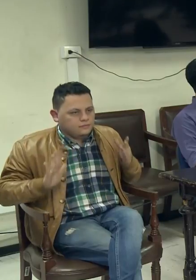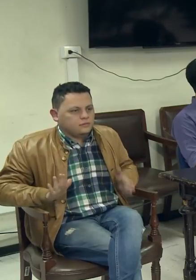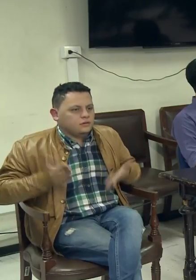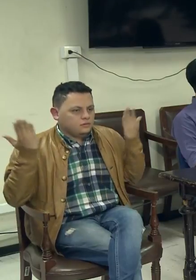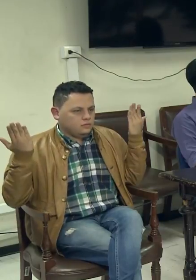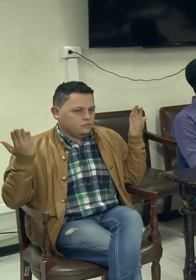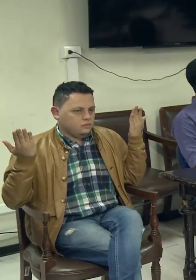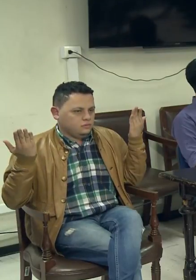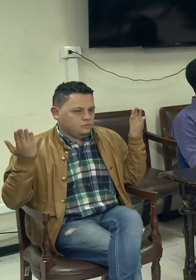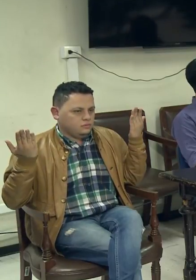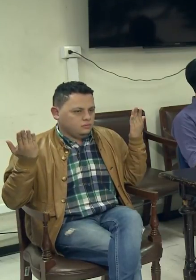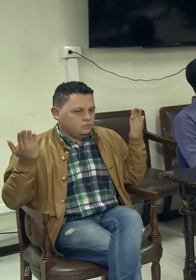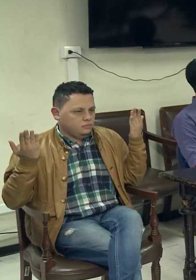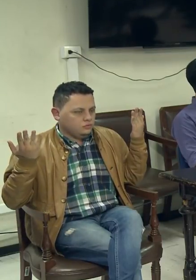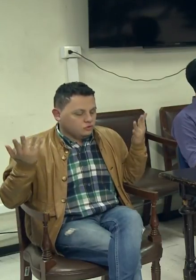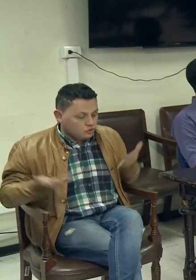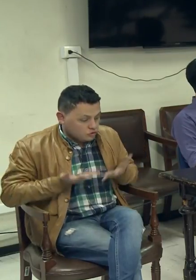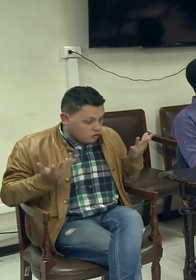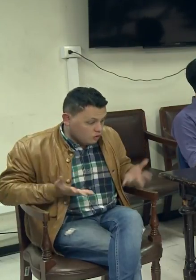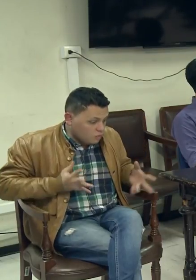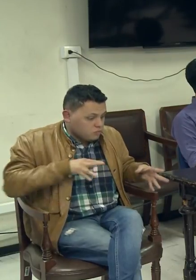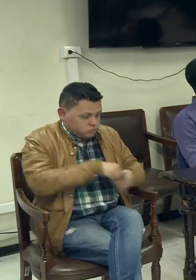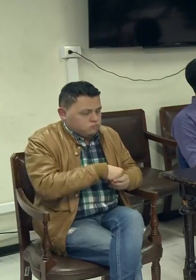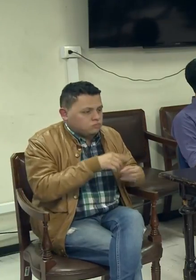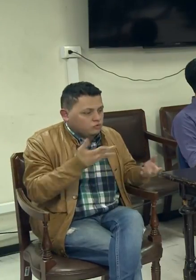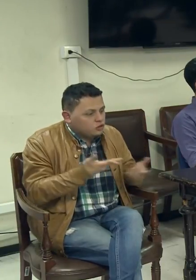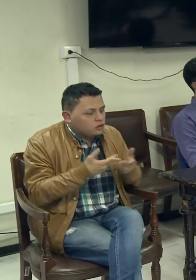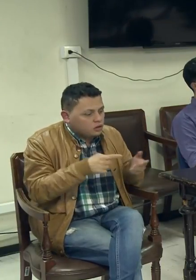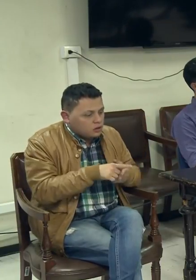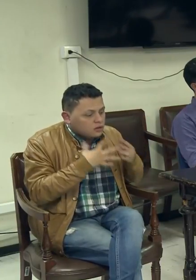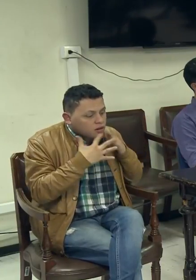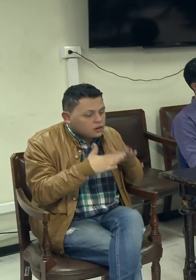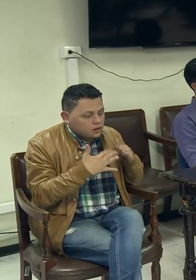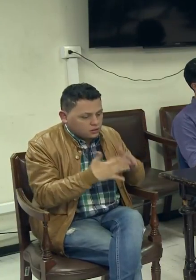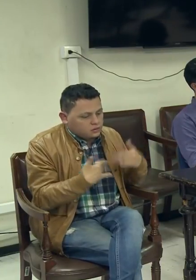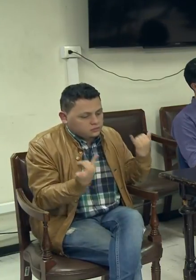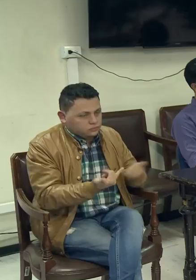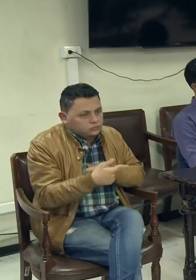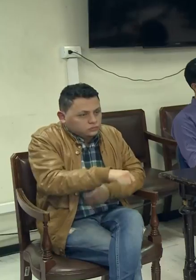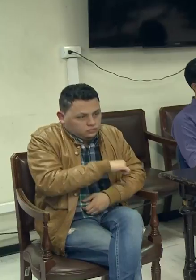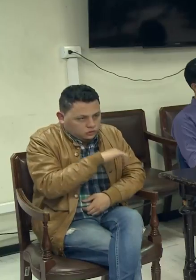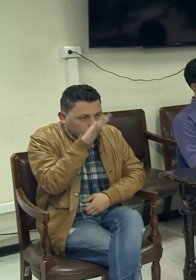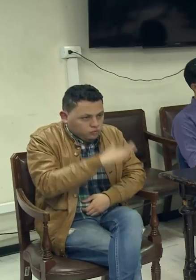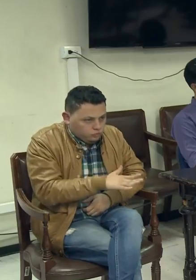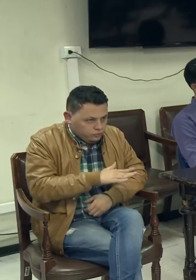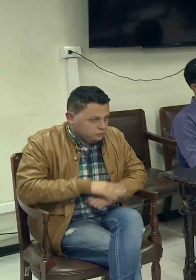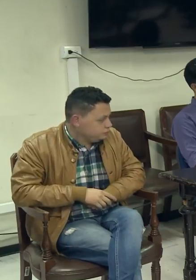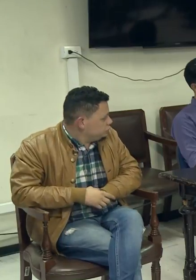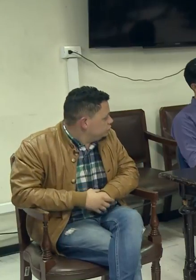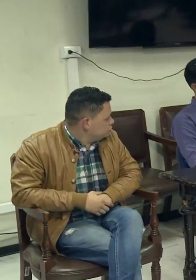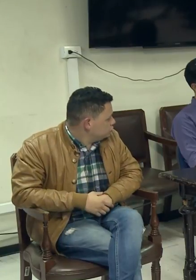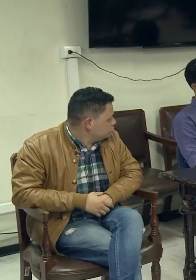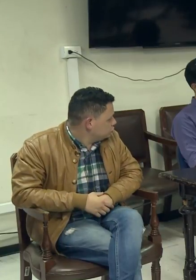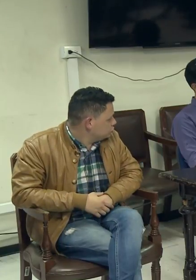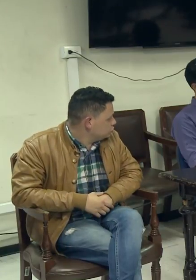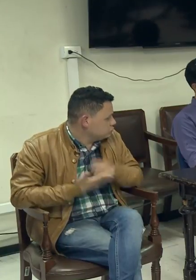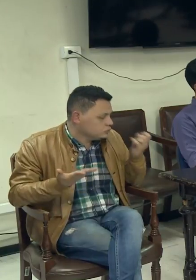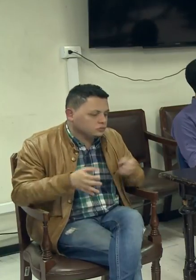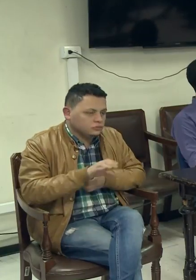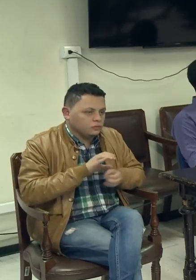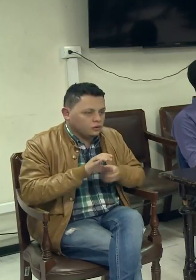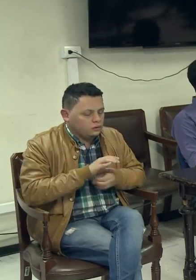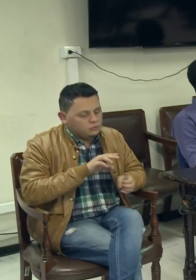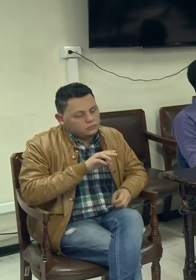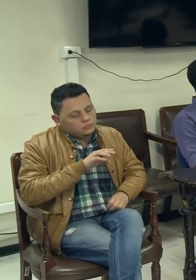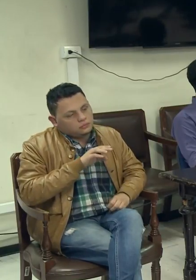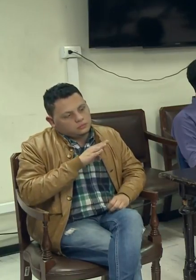condiciones posible ahí donde está y en las condiciones reales que tiene? Entonces, estaba en una ciudad que se llama